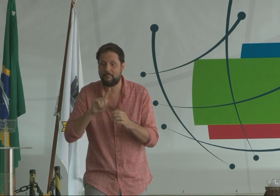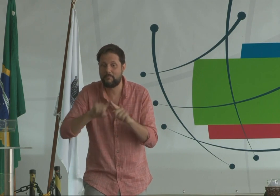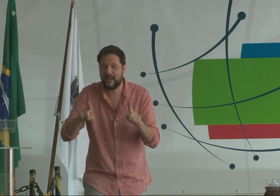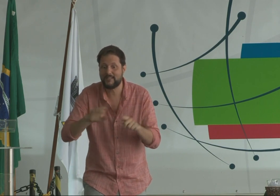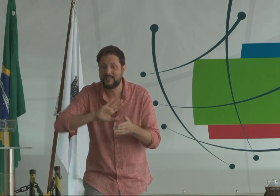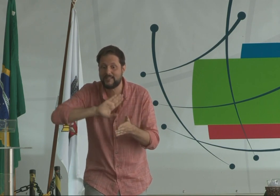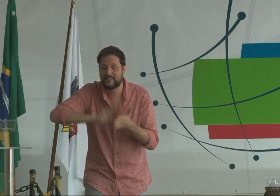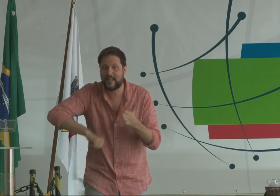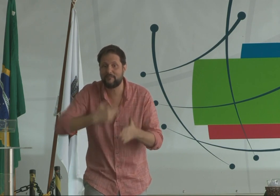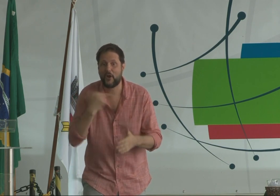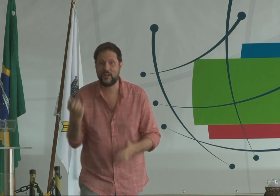comunicar,